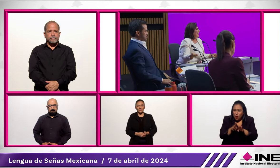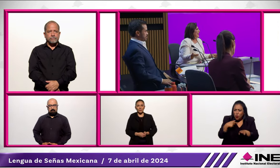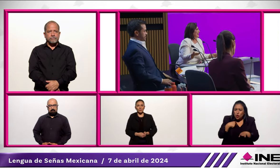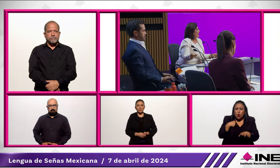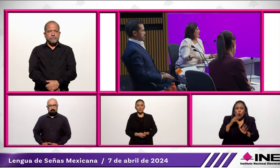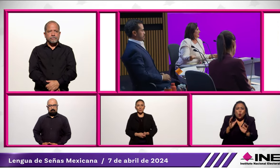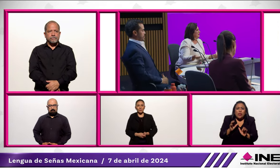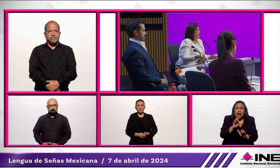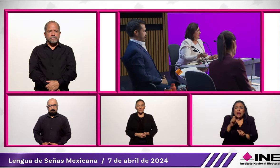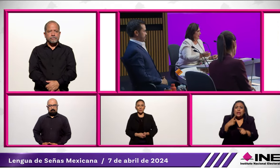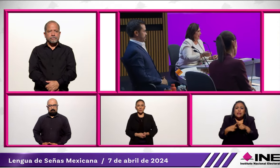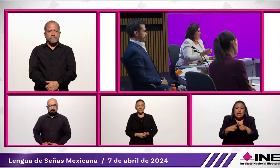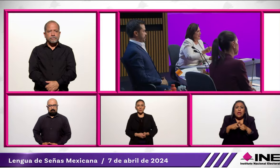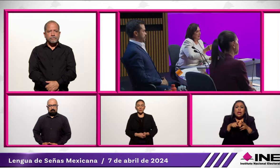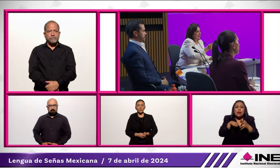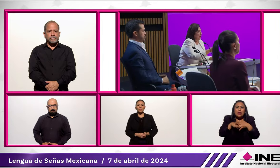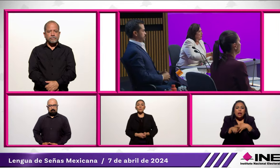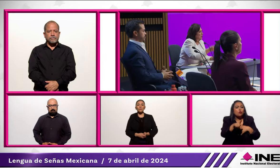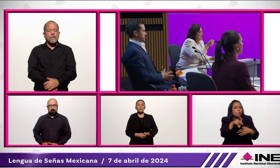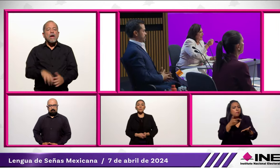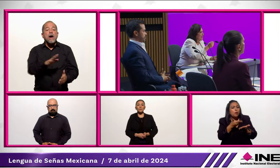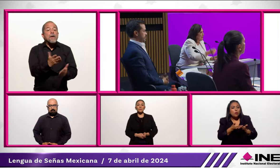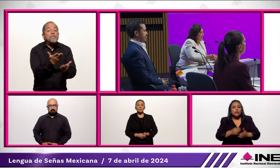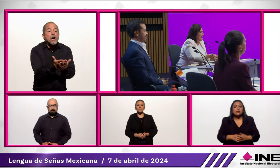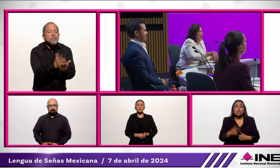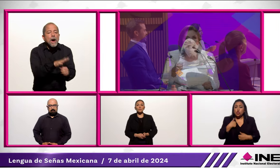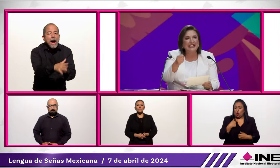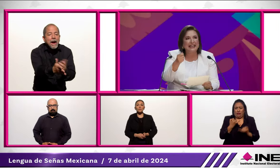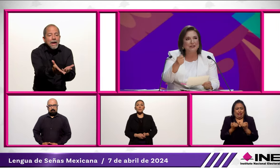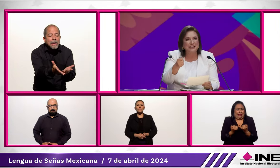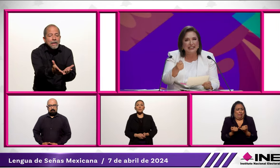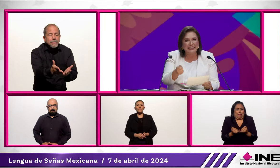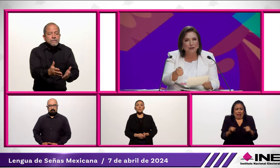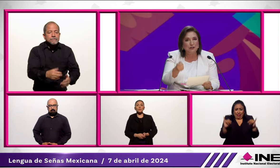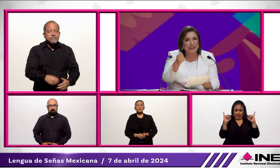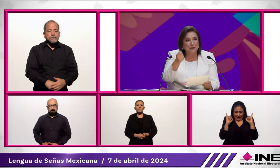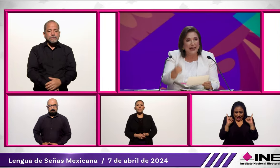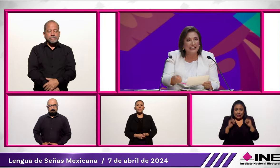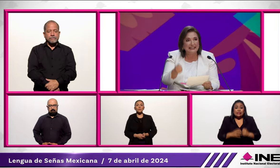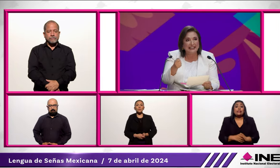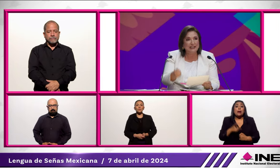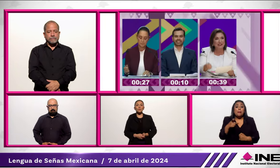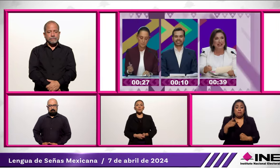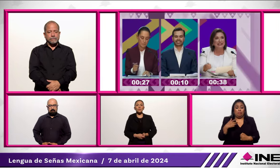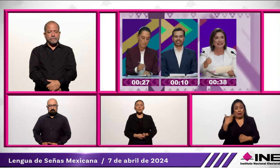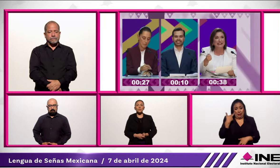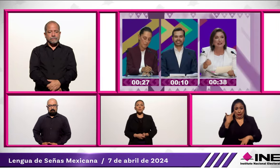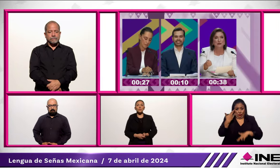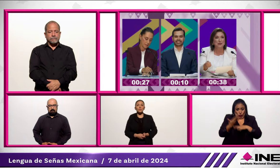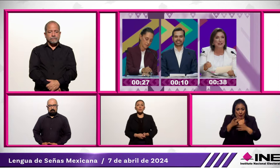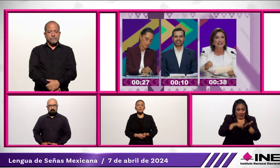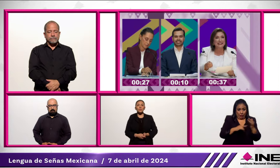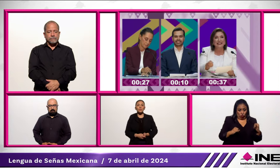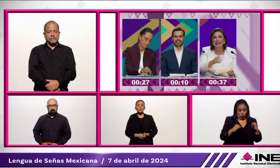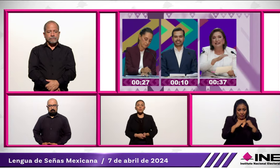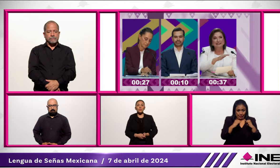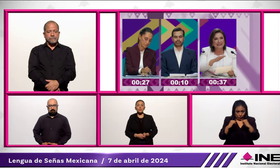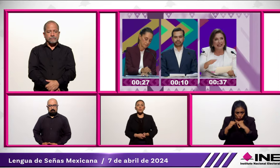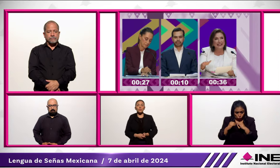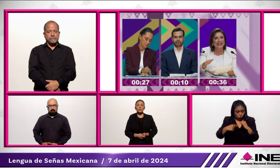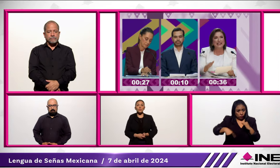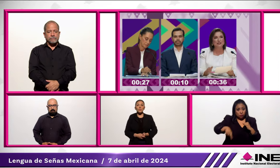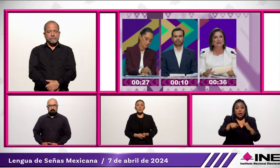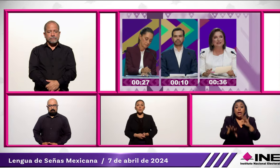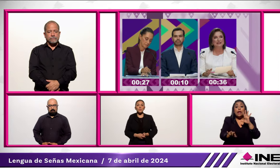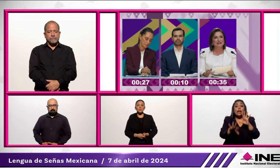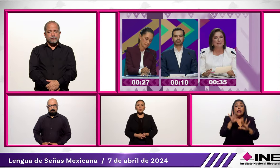quién le aplica la transparencia? ¿Qué propone? Autonomía plena y que los titulares de estas instituciones